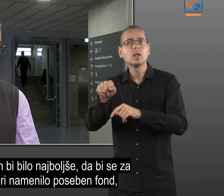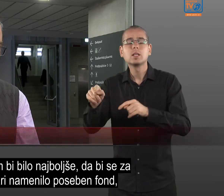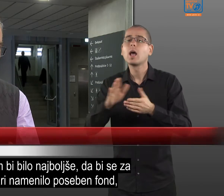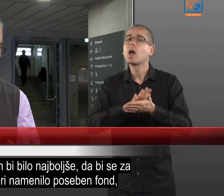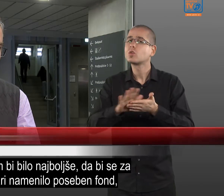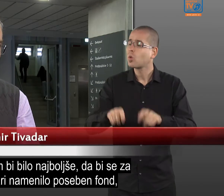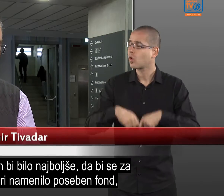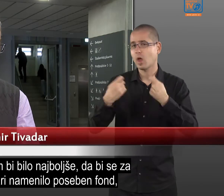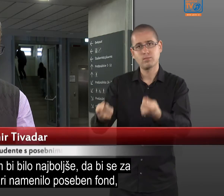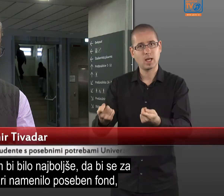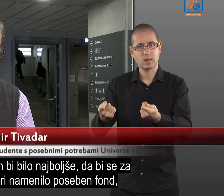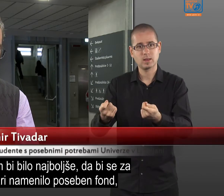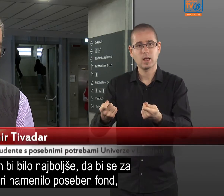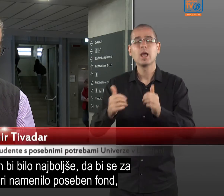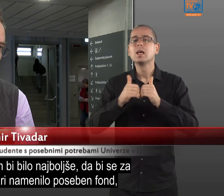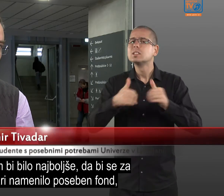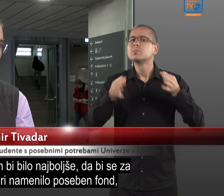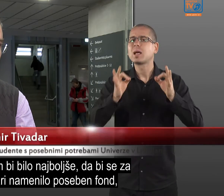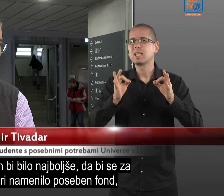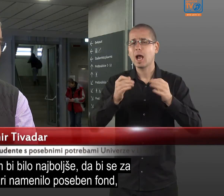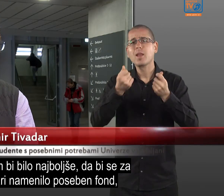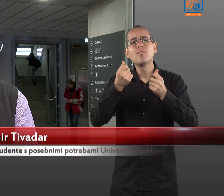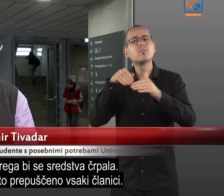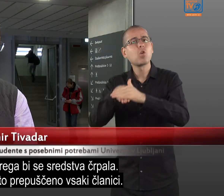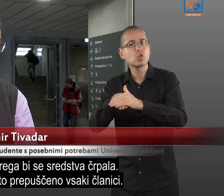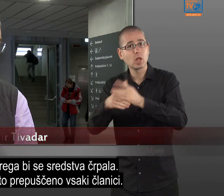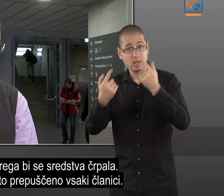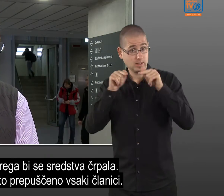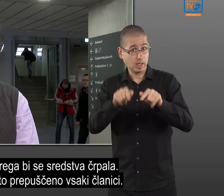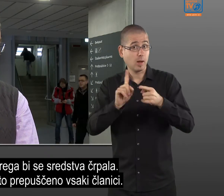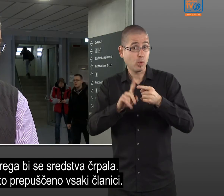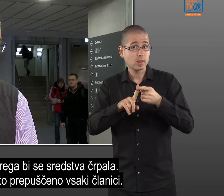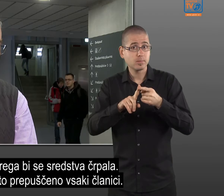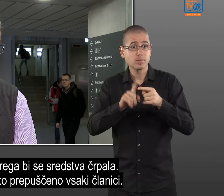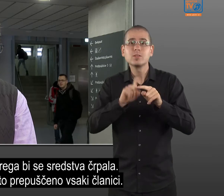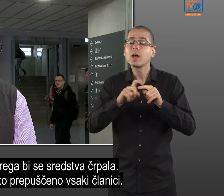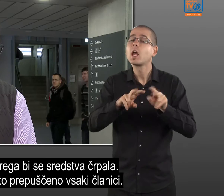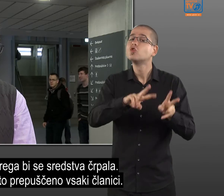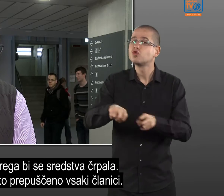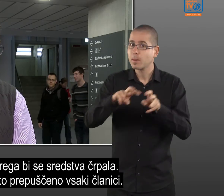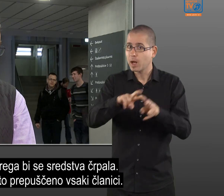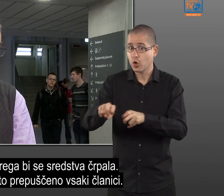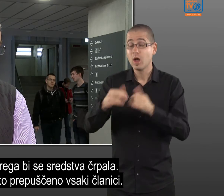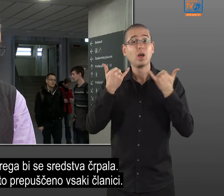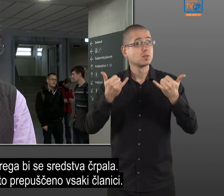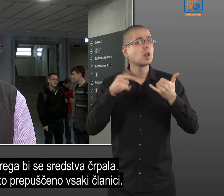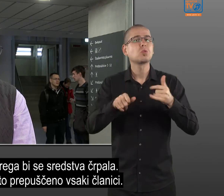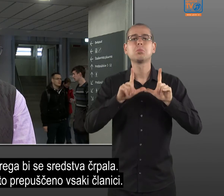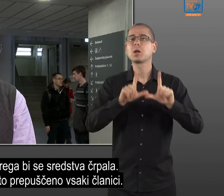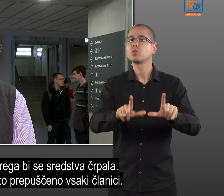enostavno nameni specialen fond in iz tistega se potem te stvari črpajo. Sedaj je to prepuščeno